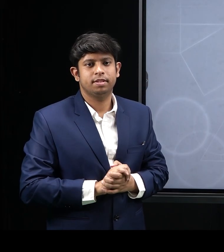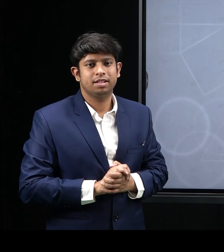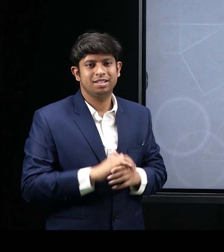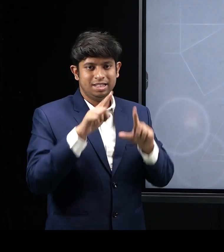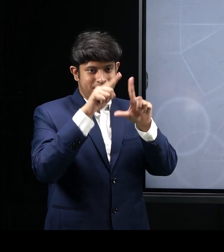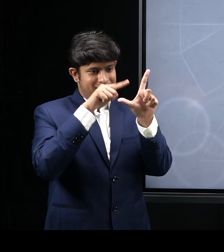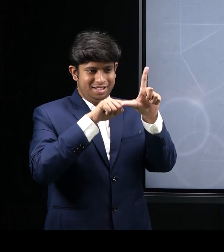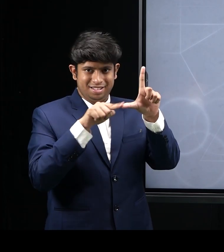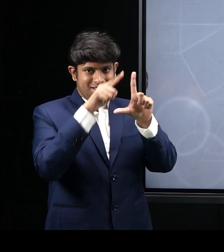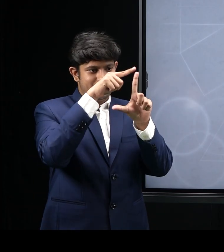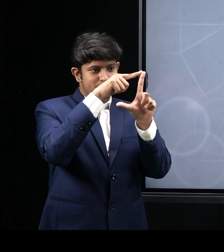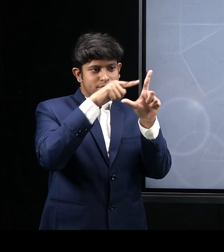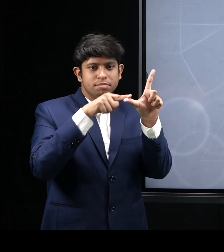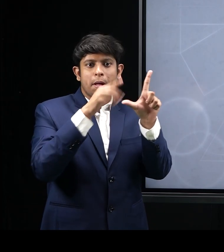ಸ್ಕೇಲಿನ್ ತ್ರಿಕೋನ,